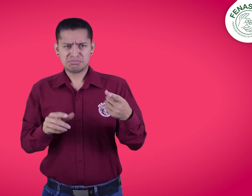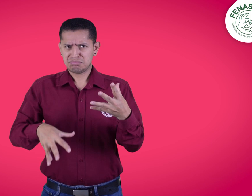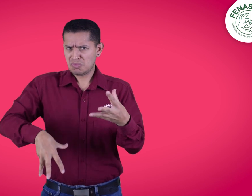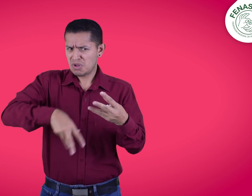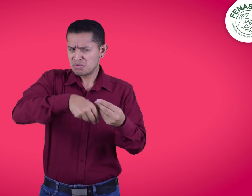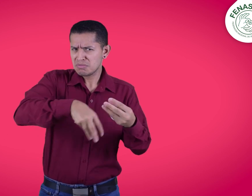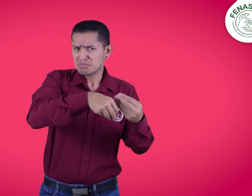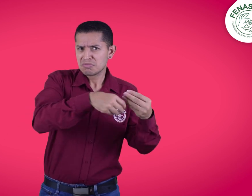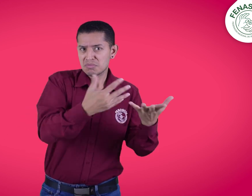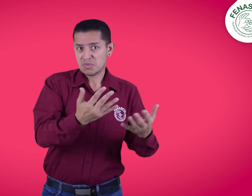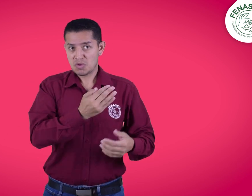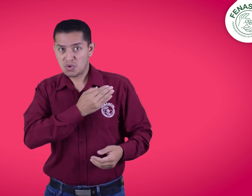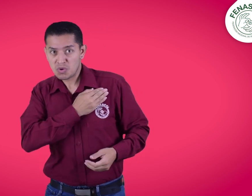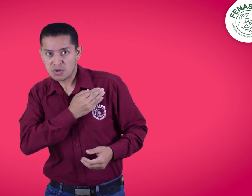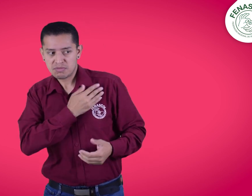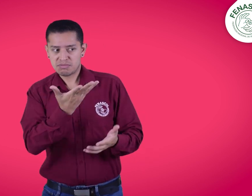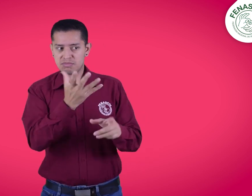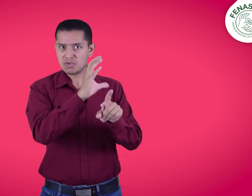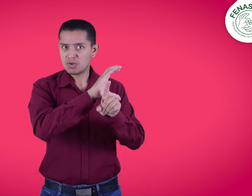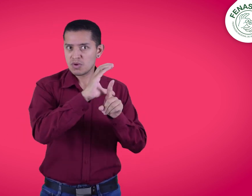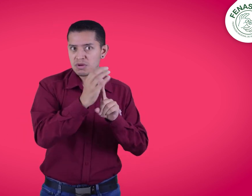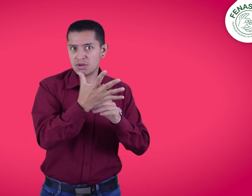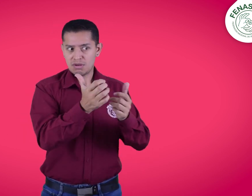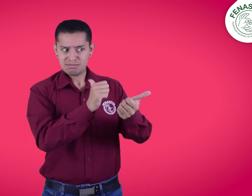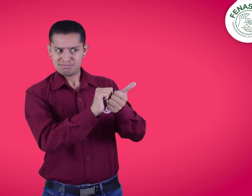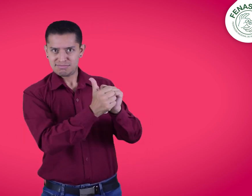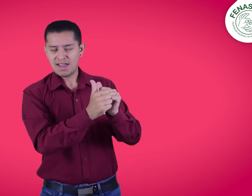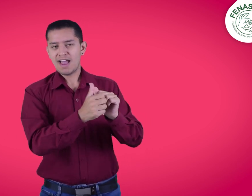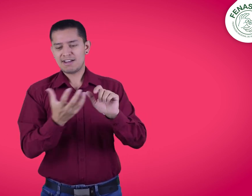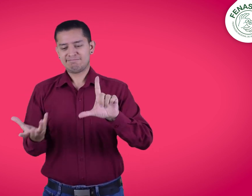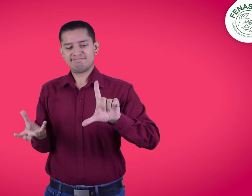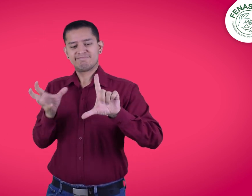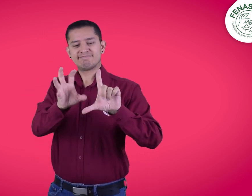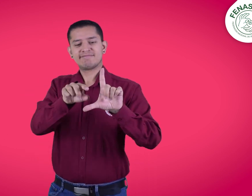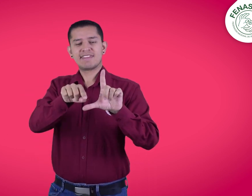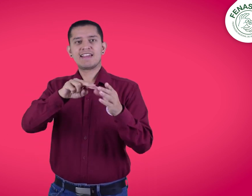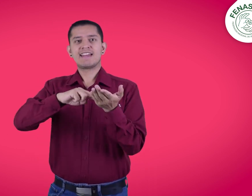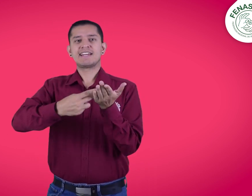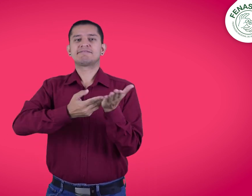de señas también en otros programas como entretenimiento cultura o